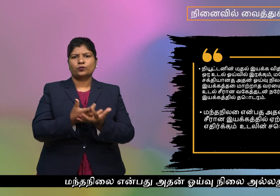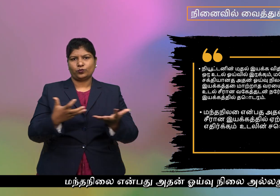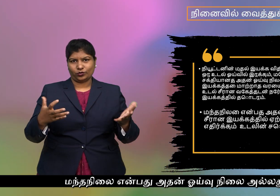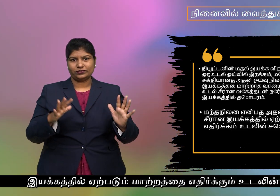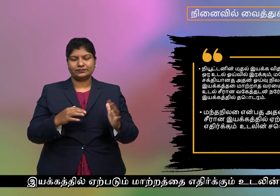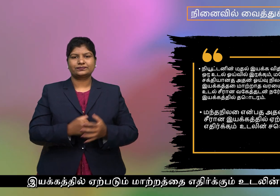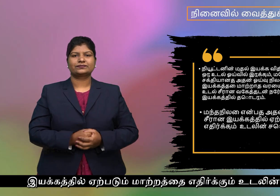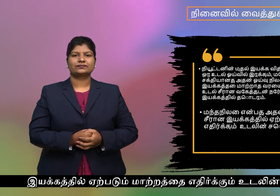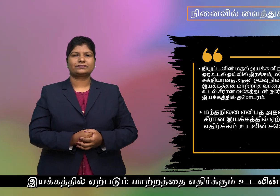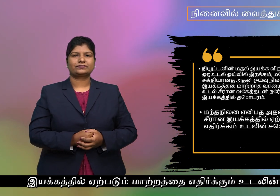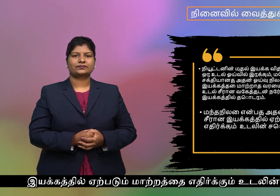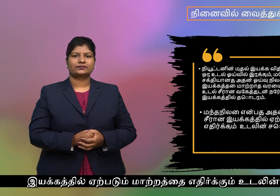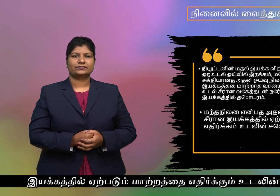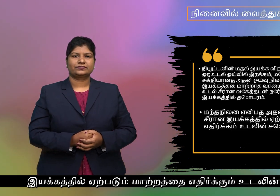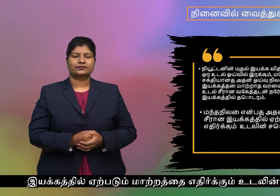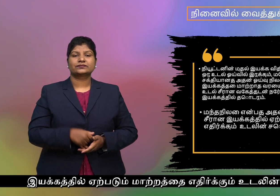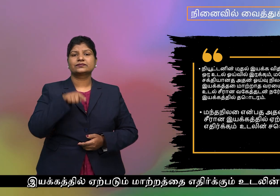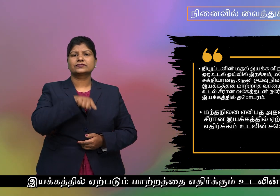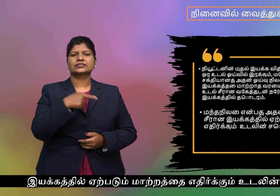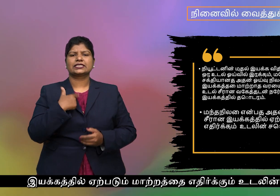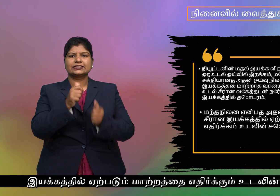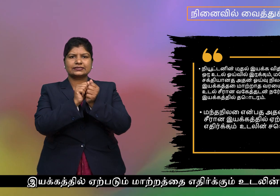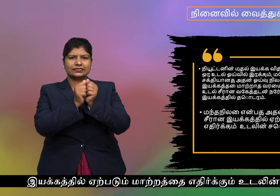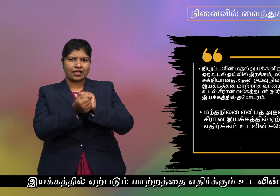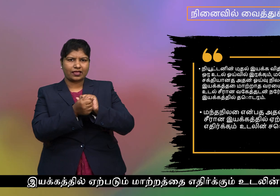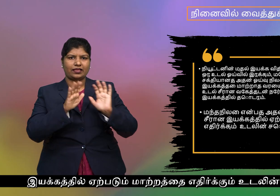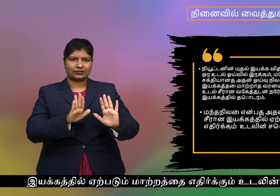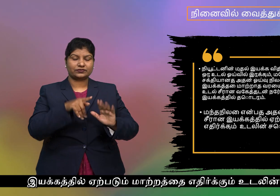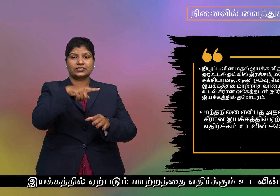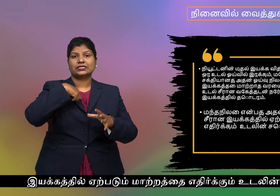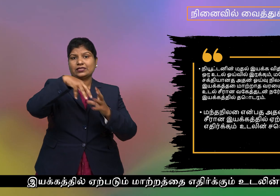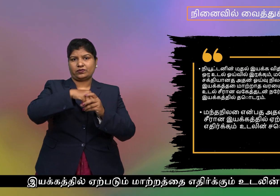சீரான இயக்கத்தில் ஏற்படும் மாற்றத்தை எதிர்க்கும் உடலின் சொத்து ஆகும்.